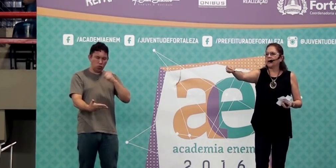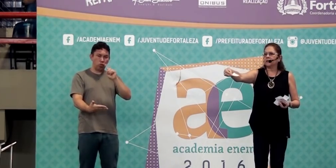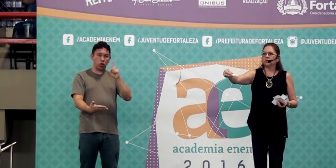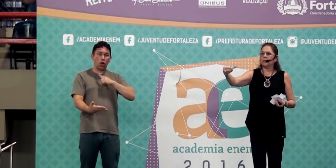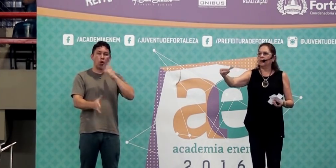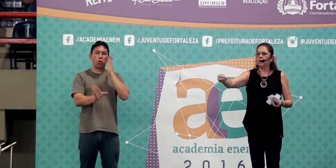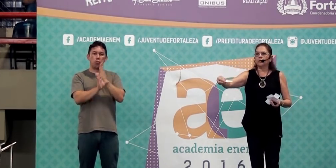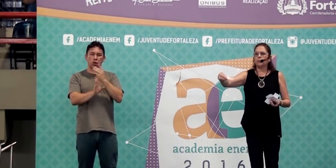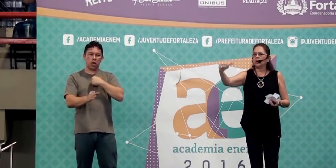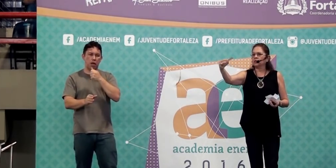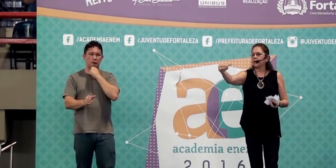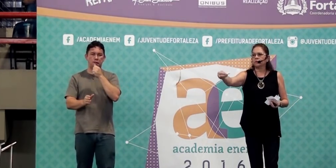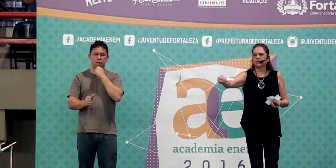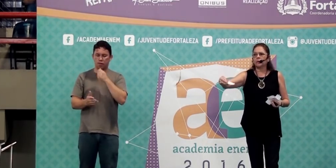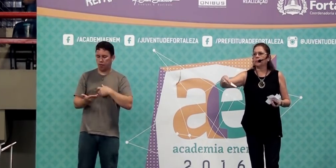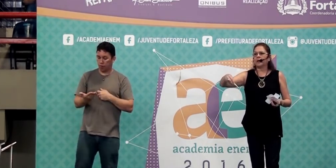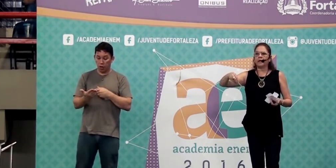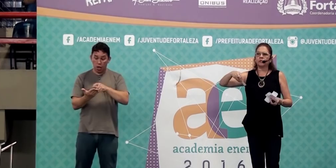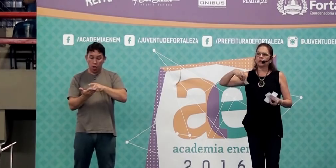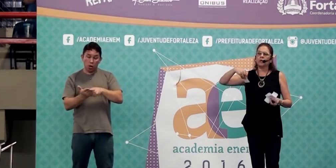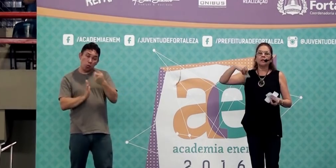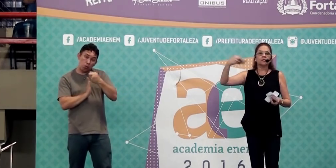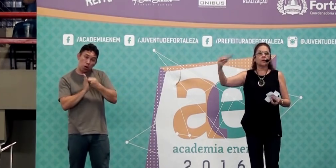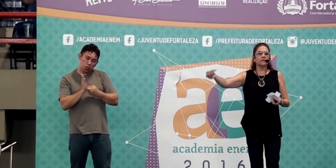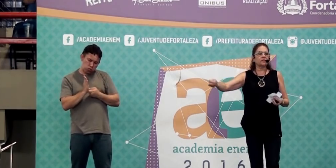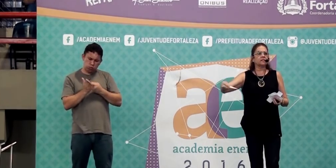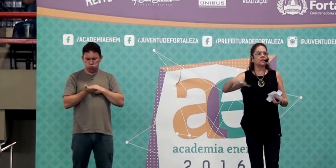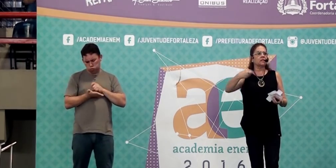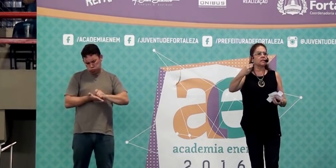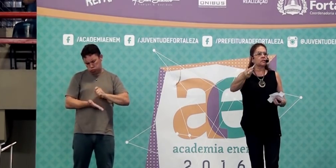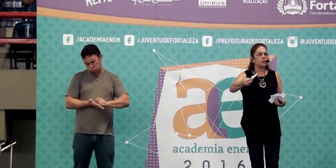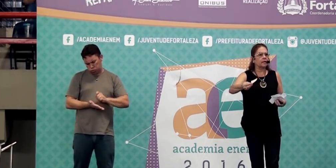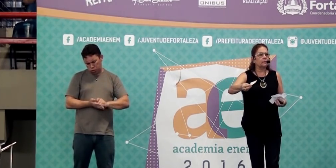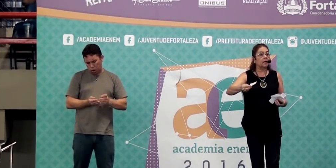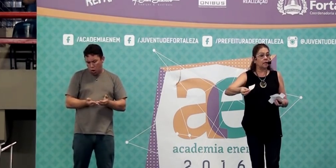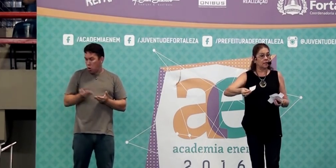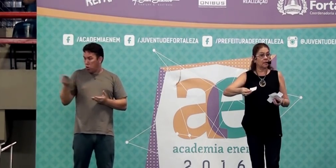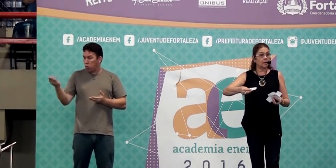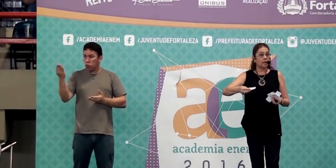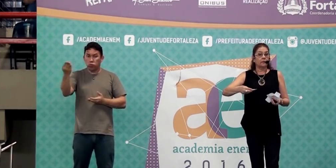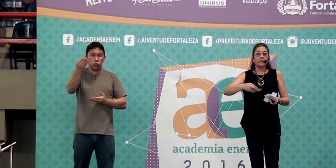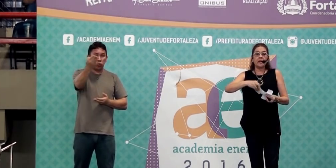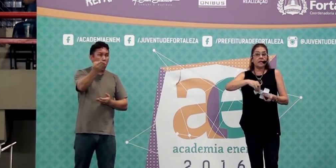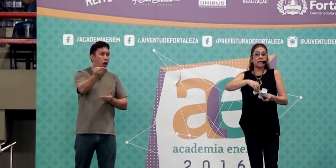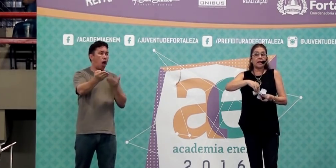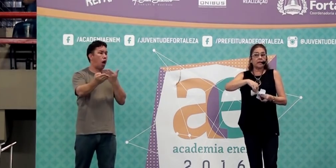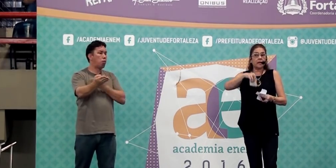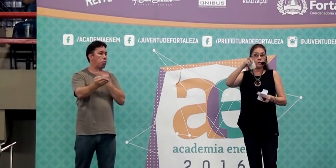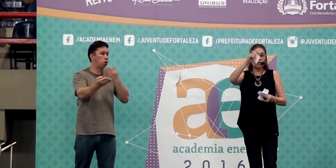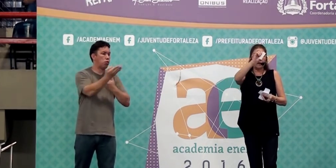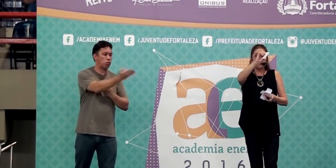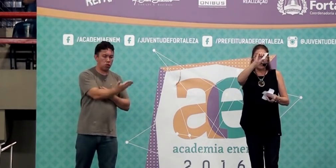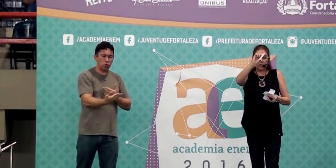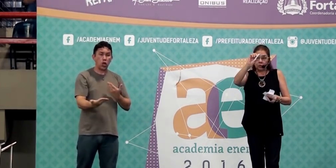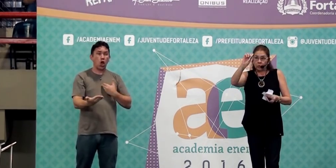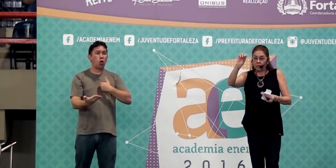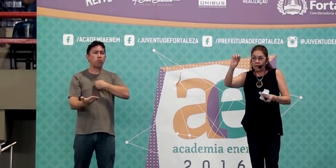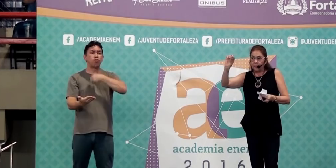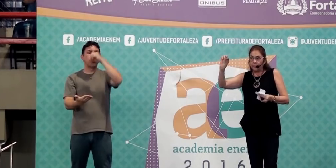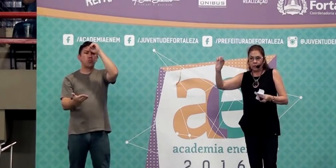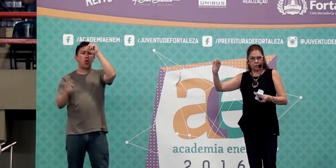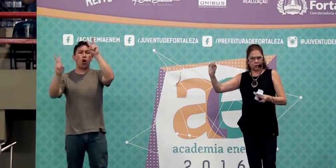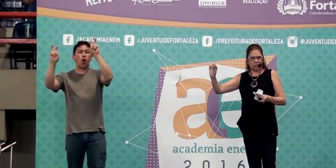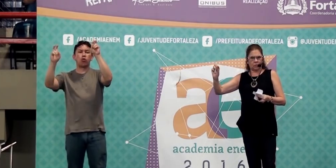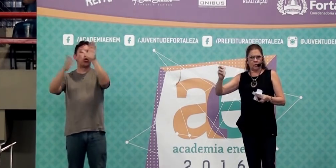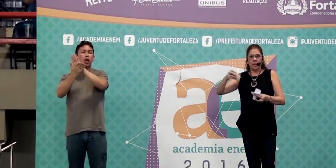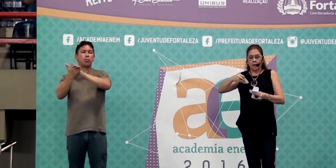seu pai, sua mãe, o porteiro do seu prédio, sua vizinha, sua irmã, nem que ele não tenha visto o